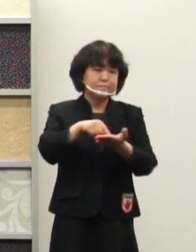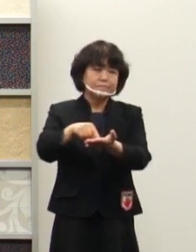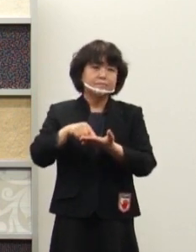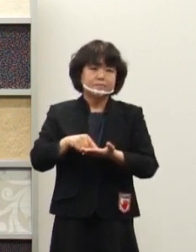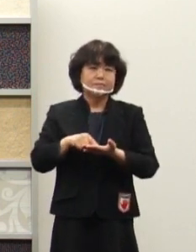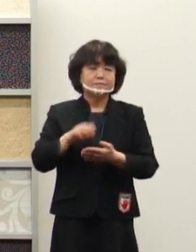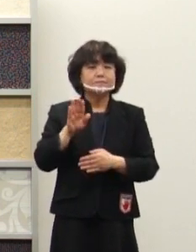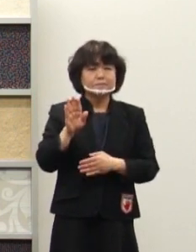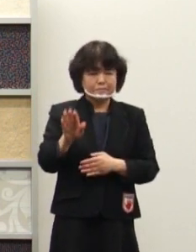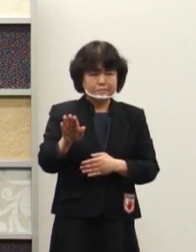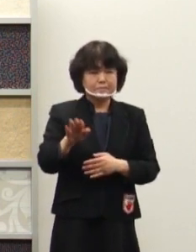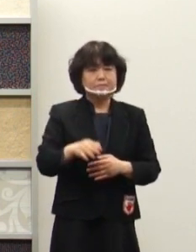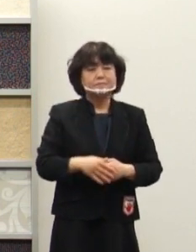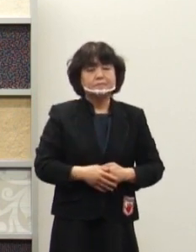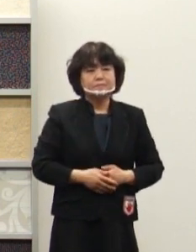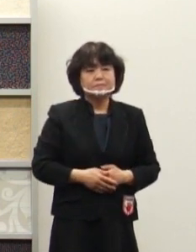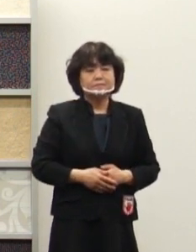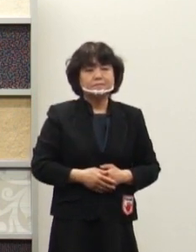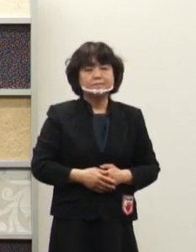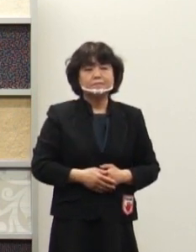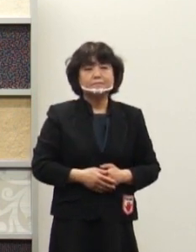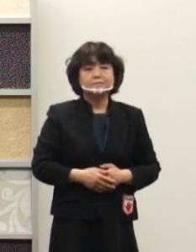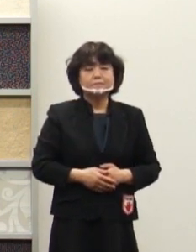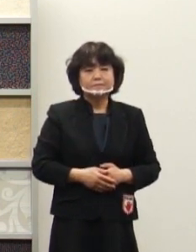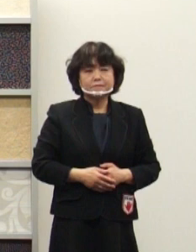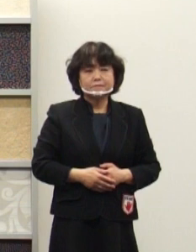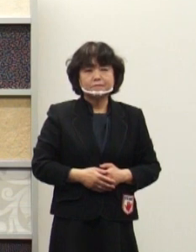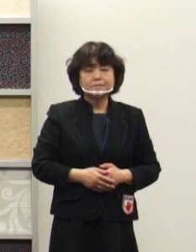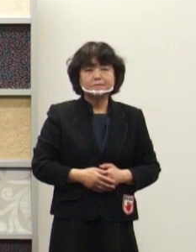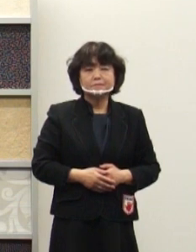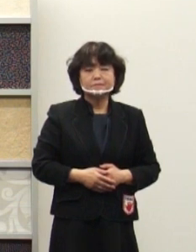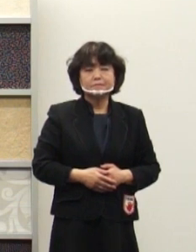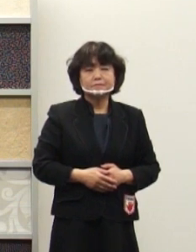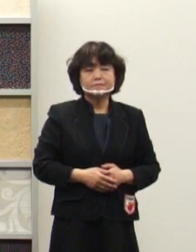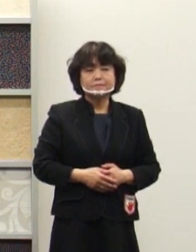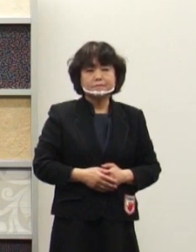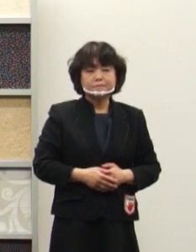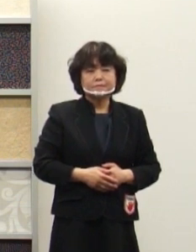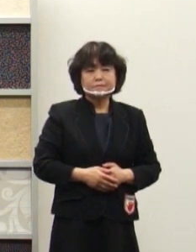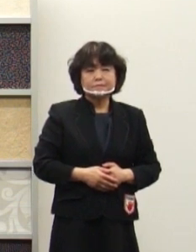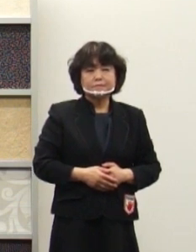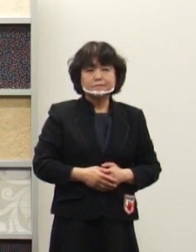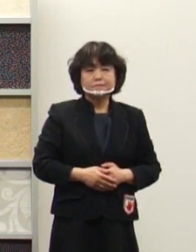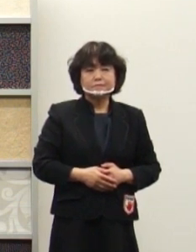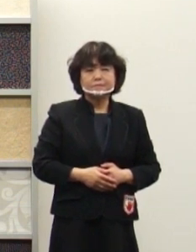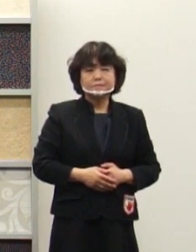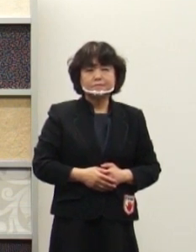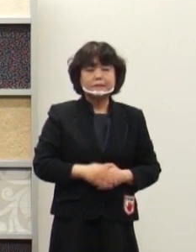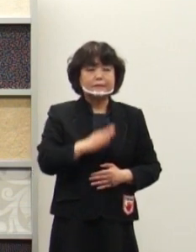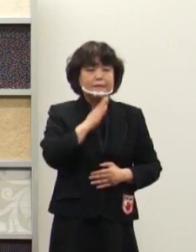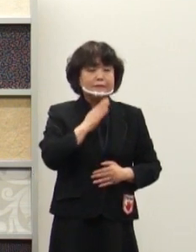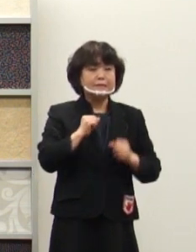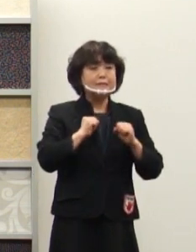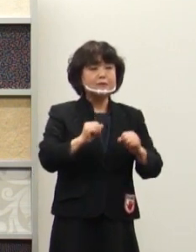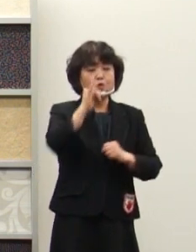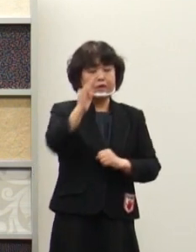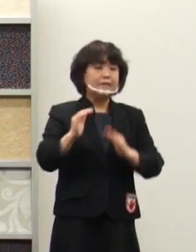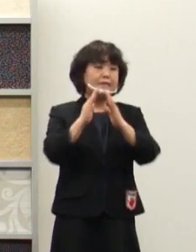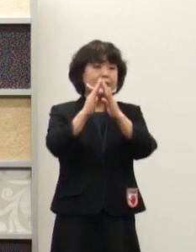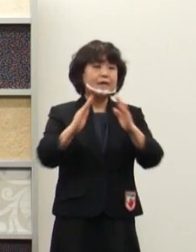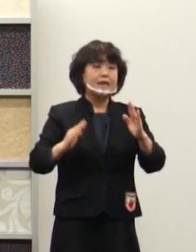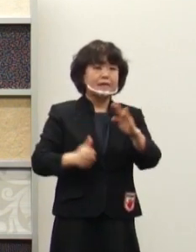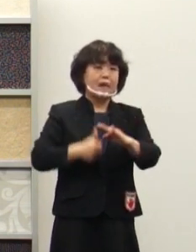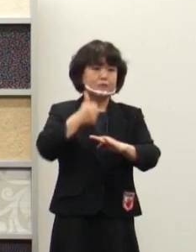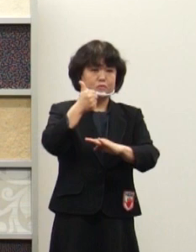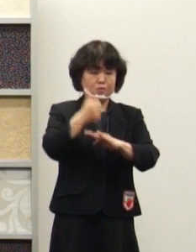いて、多くいただいているところであります。こうした中、私は実行委員長、実行委員会会長